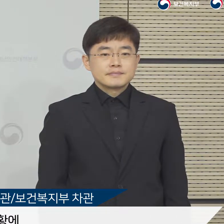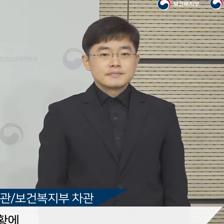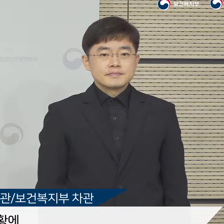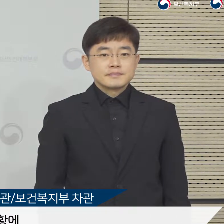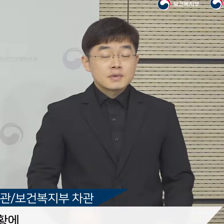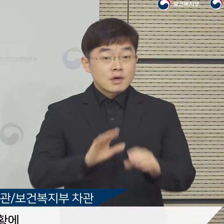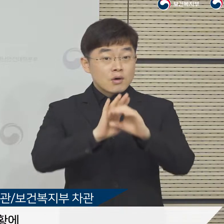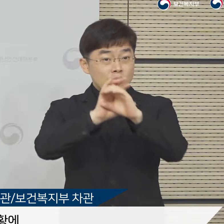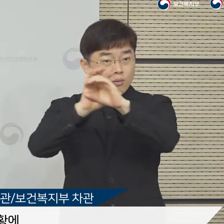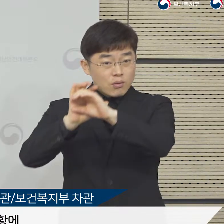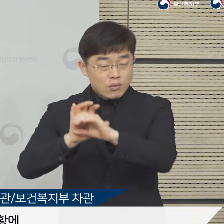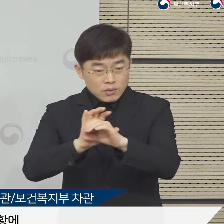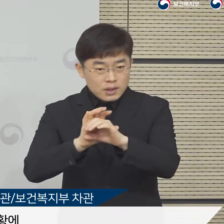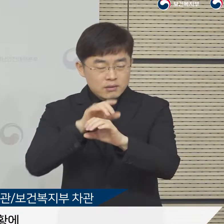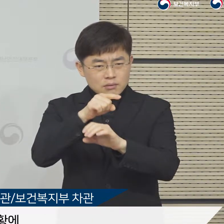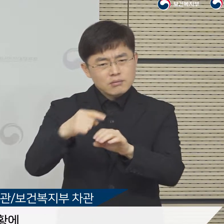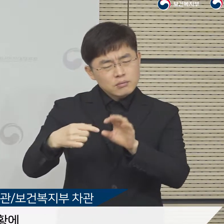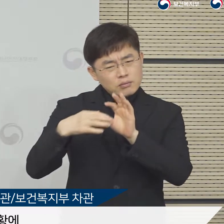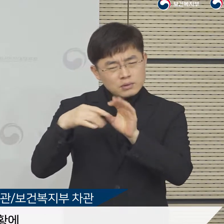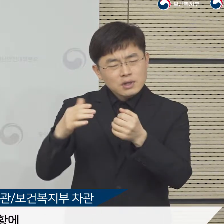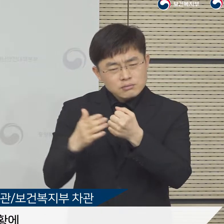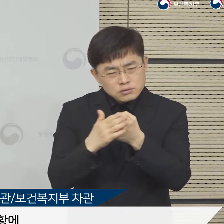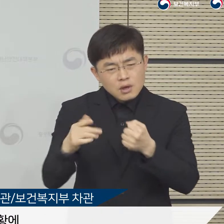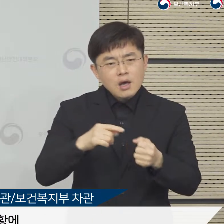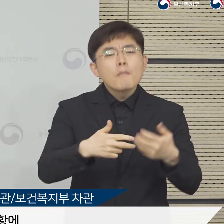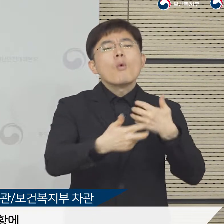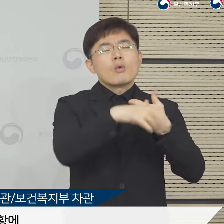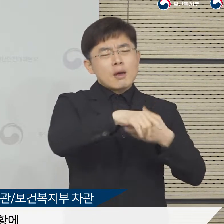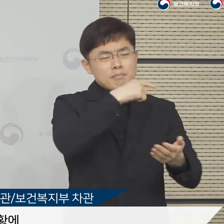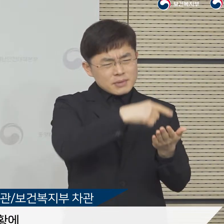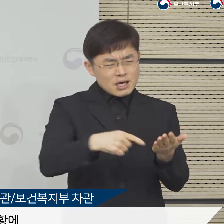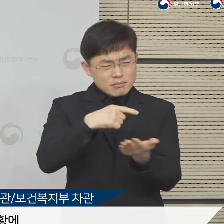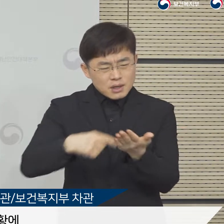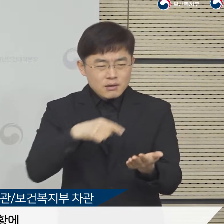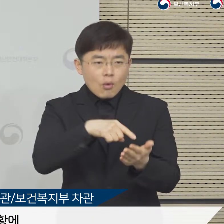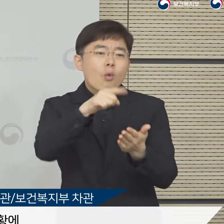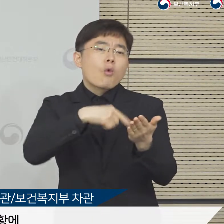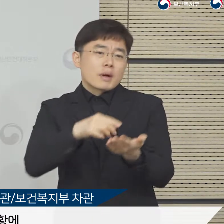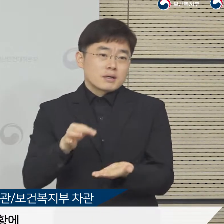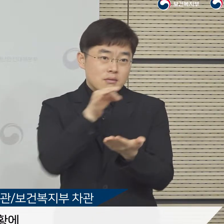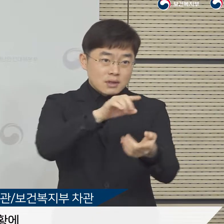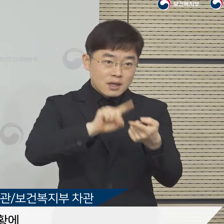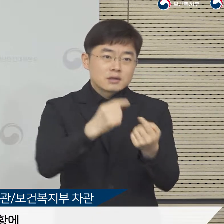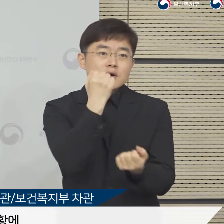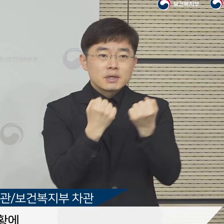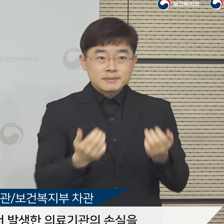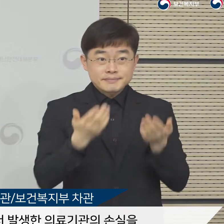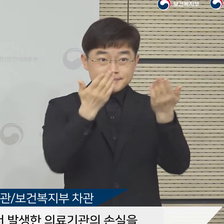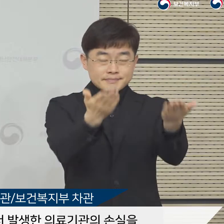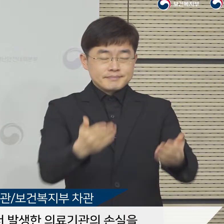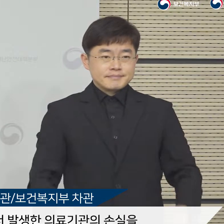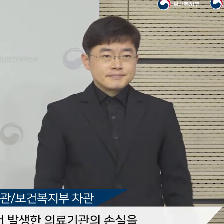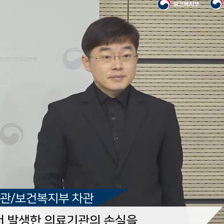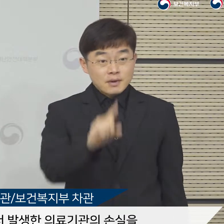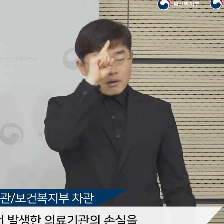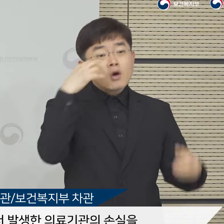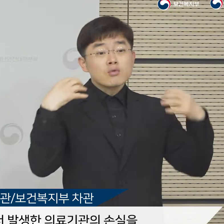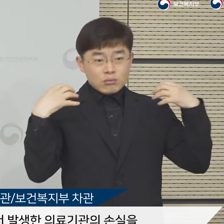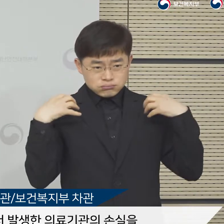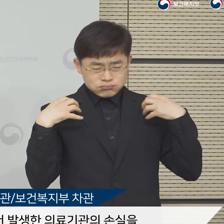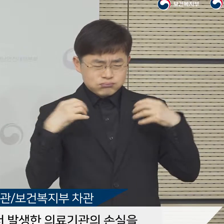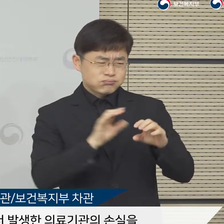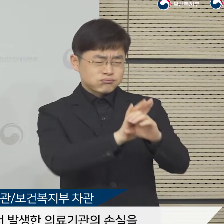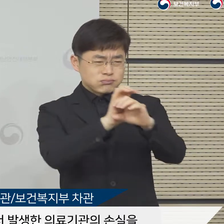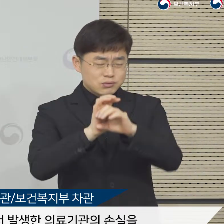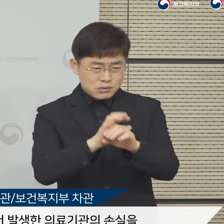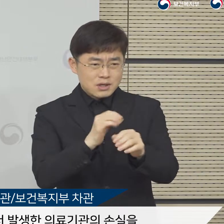코로나19 관련 의료기관 손실보상 진행 상황에 대하여 설명드리겠습니다. 정부는 코로나19